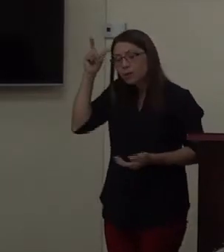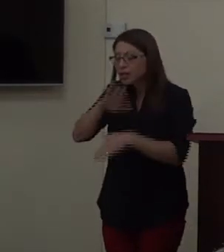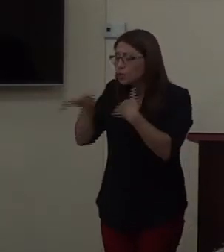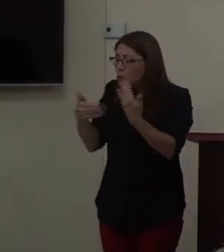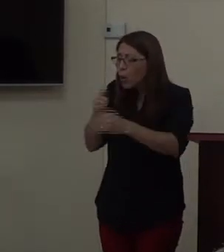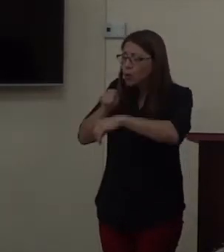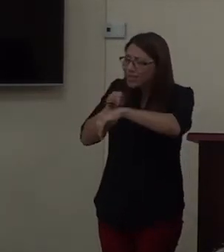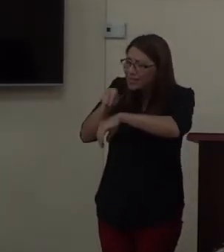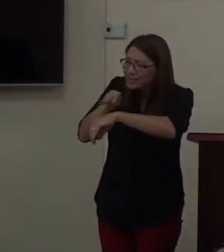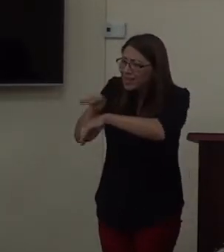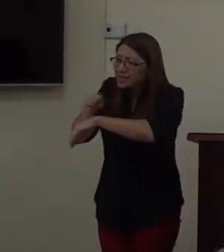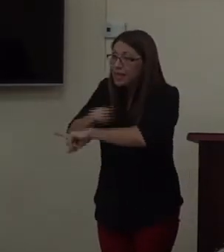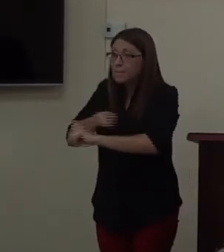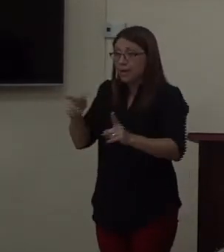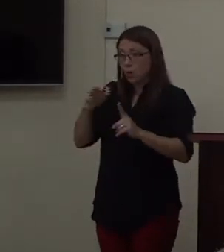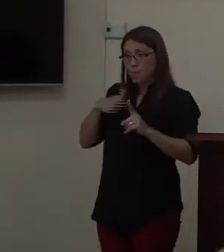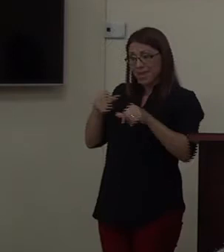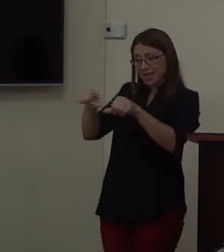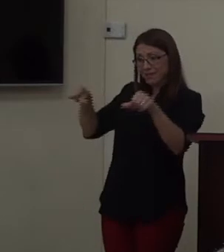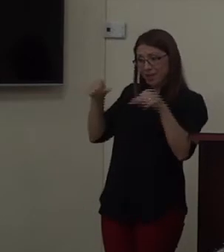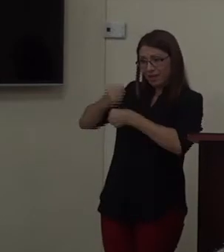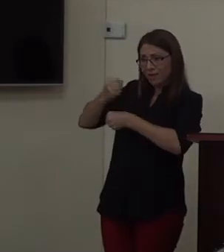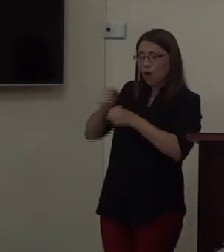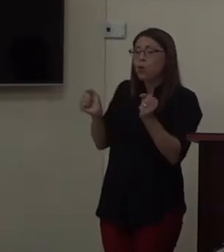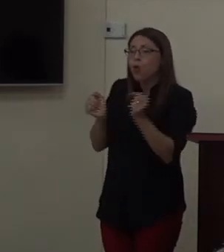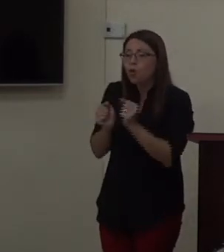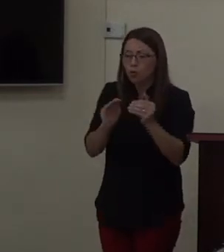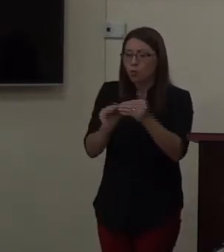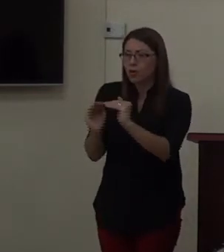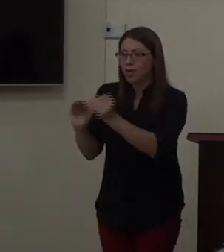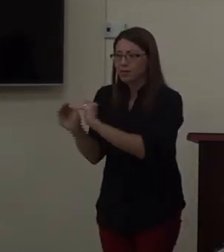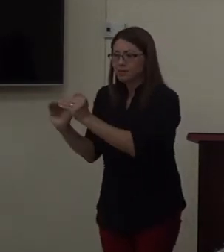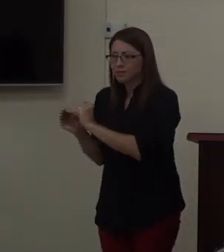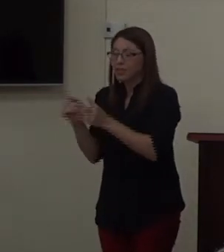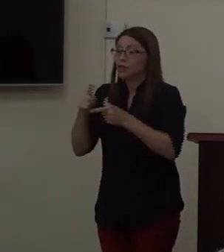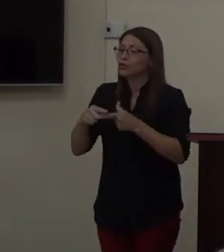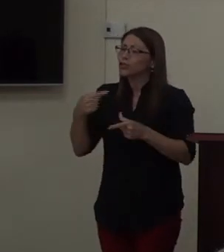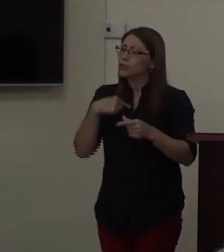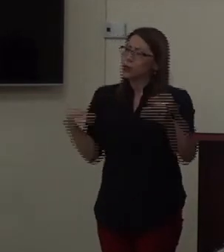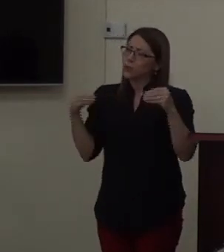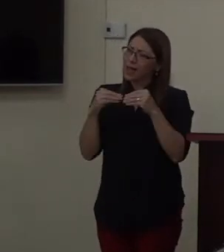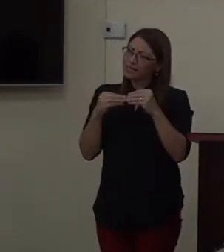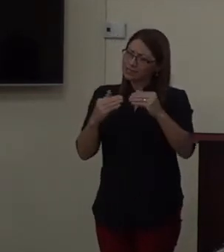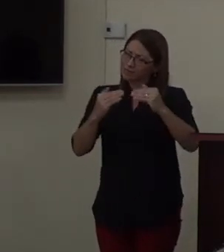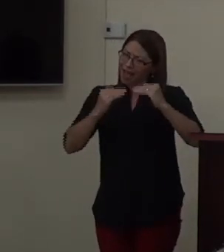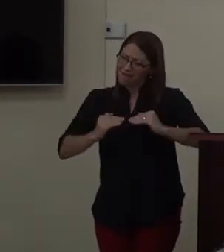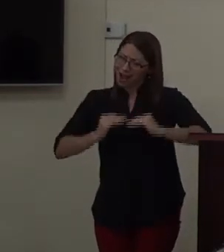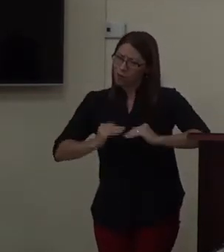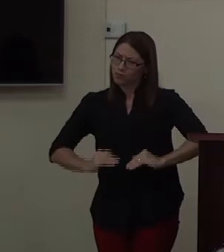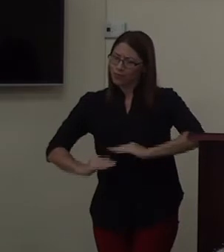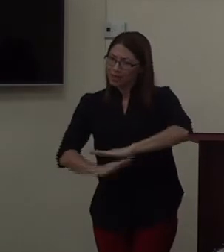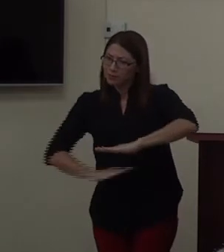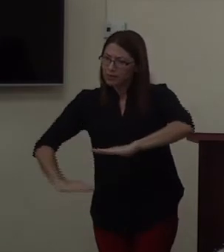incidencia, pero mi esfera de trabajo es con las comunidades. yo me voy muchísimo más abajo, ¿verdad? A las bases,